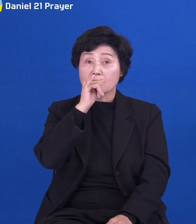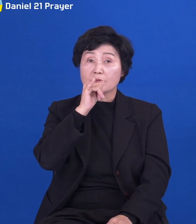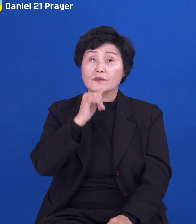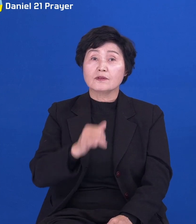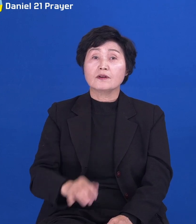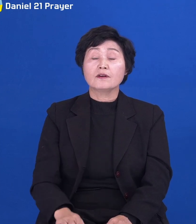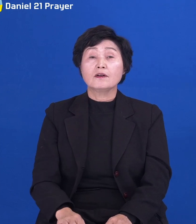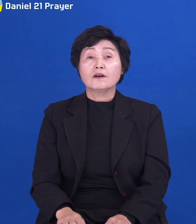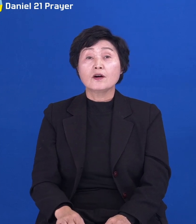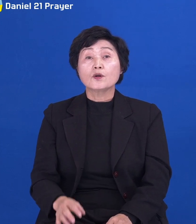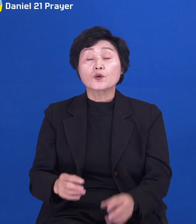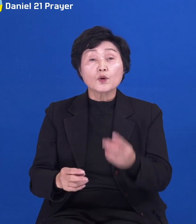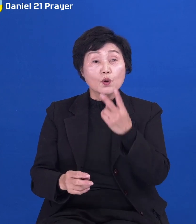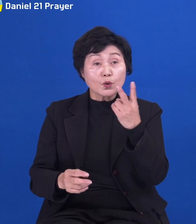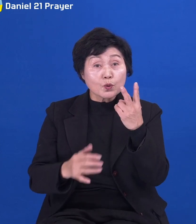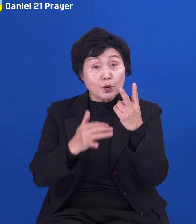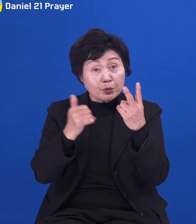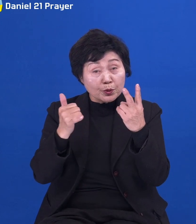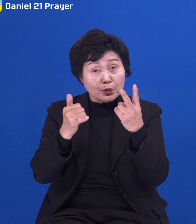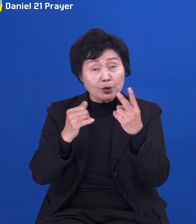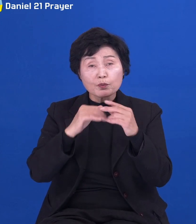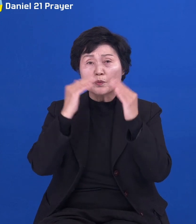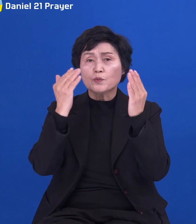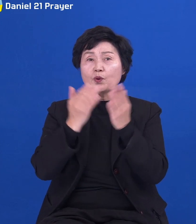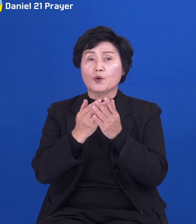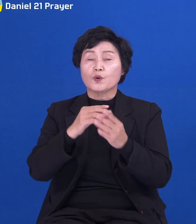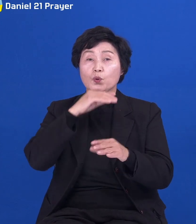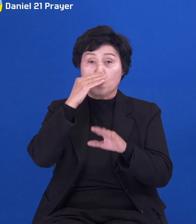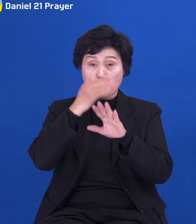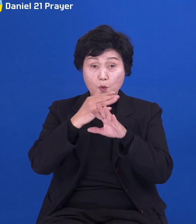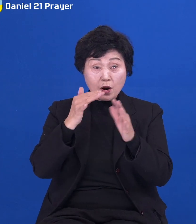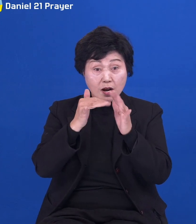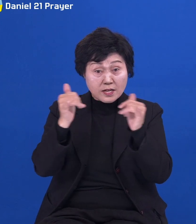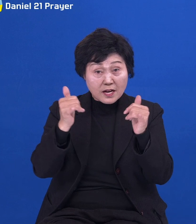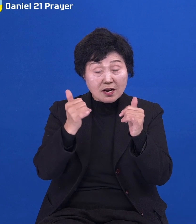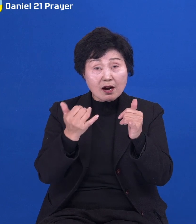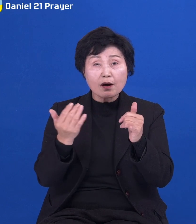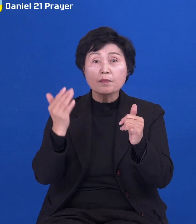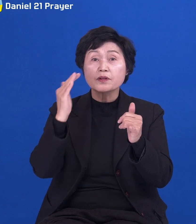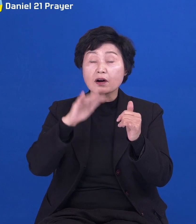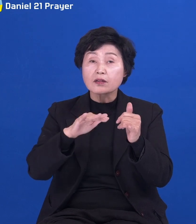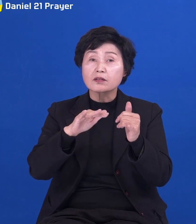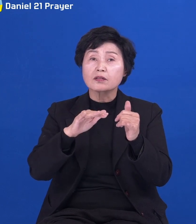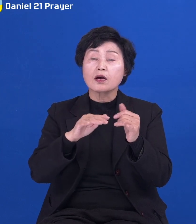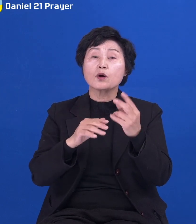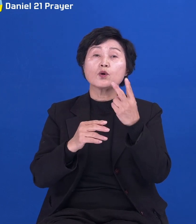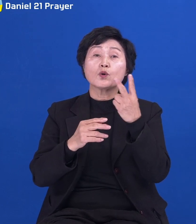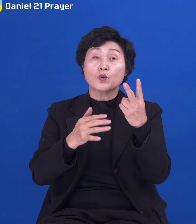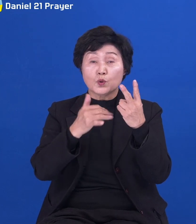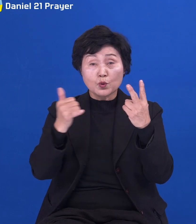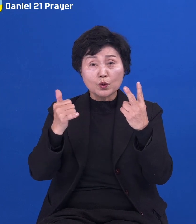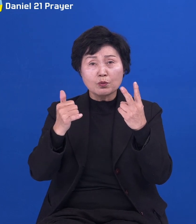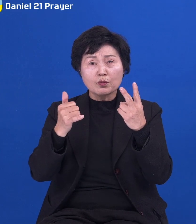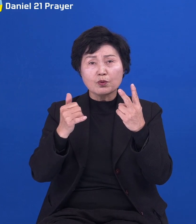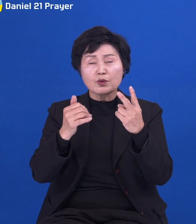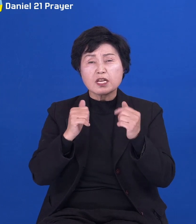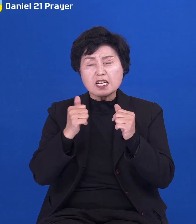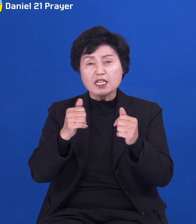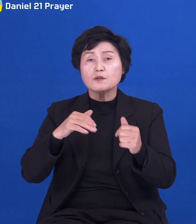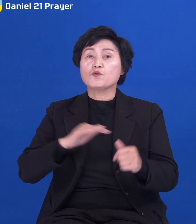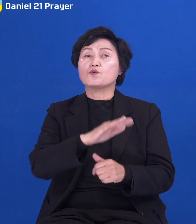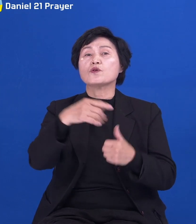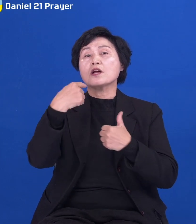가셨어요. 두 분 다 북한 분들이셨고, 북한으로 북송이 되면 아주 위험하신 분들이셨어요. 북한 말로 말하면 총살감들인